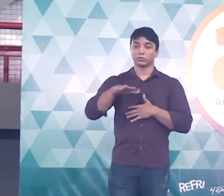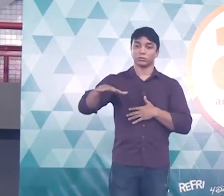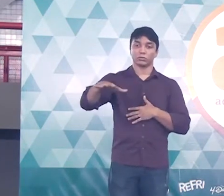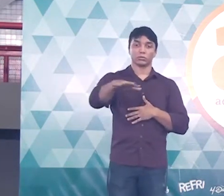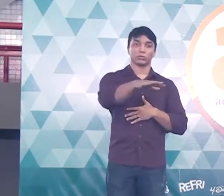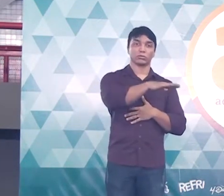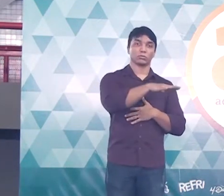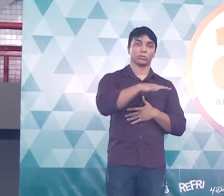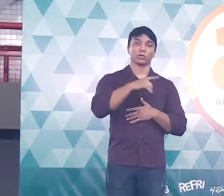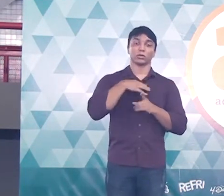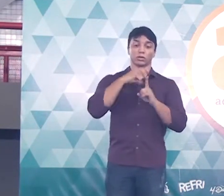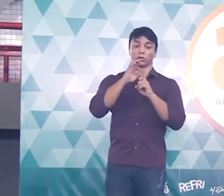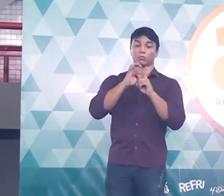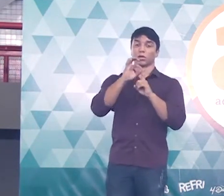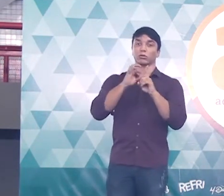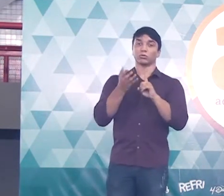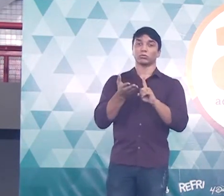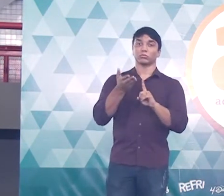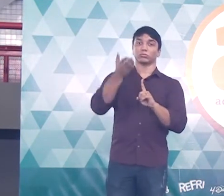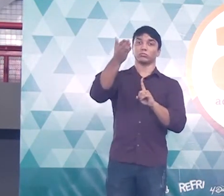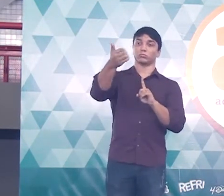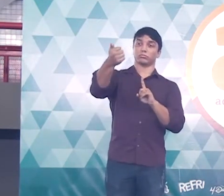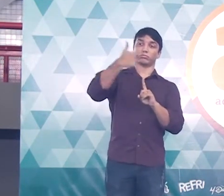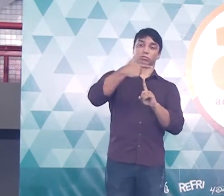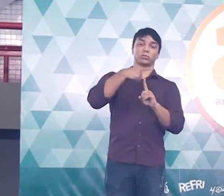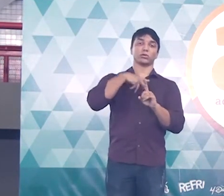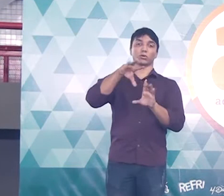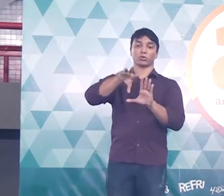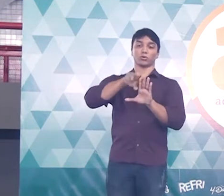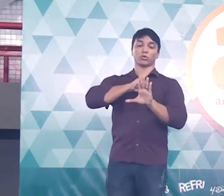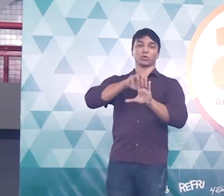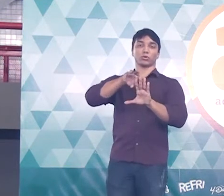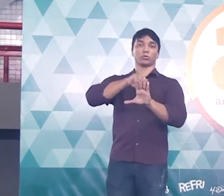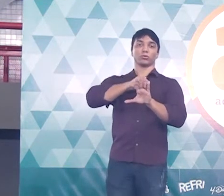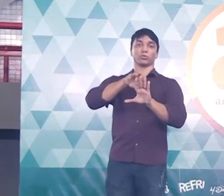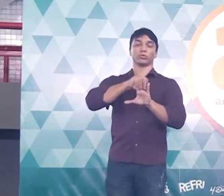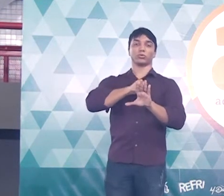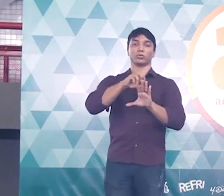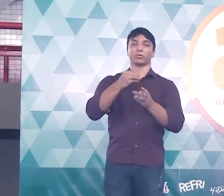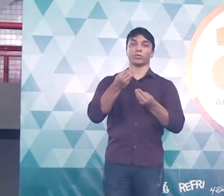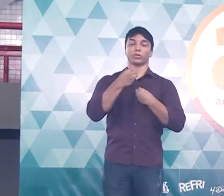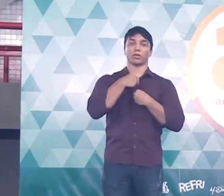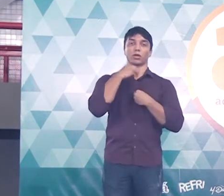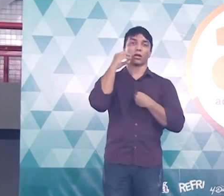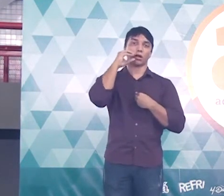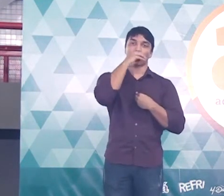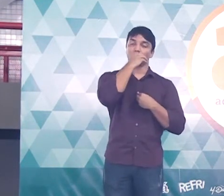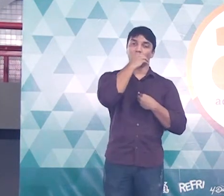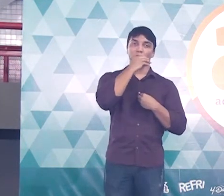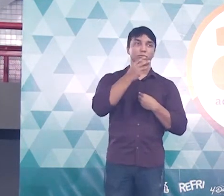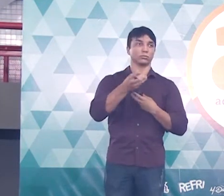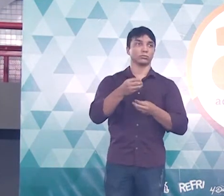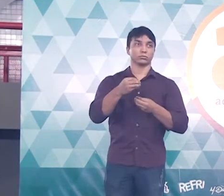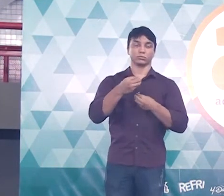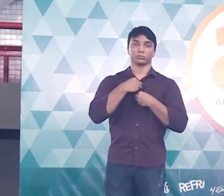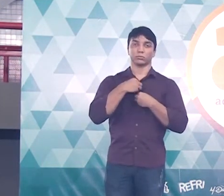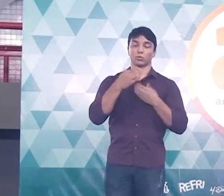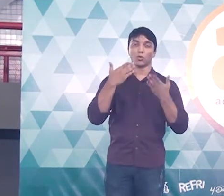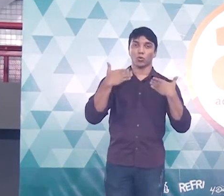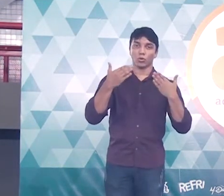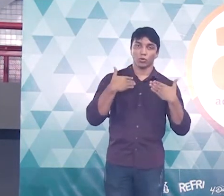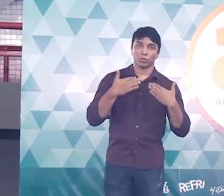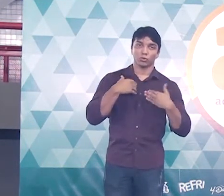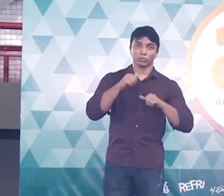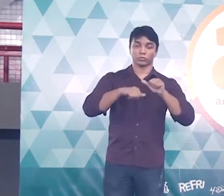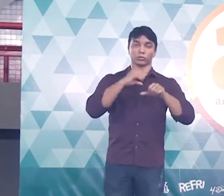por estar a uma temperatura maior do que a nossa, está transferindo calor para o seu corpo, energia para o seu corpo sob a forma de